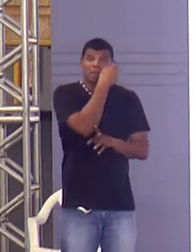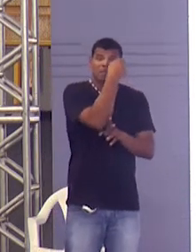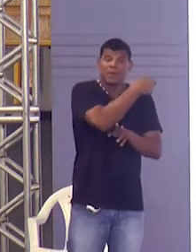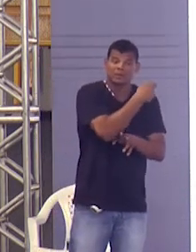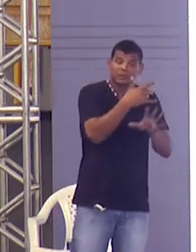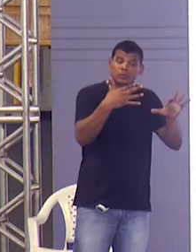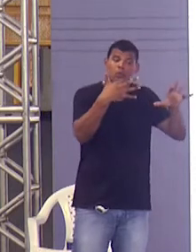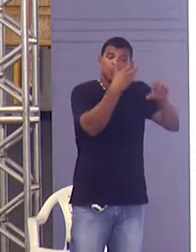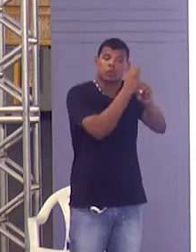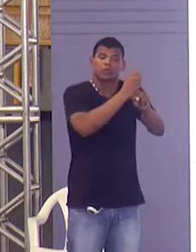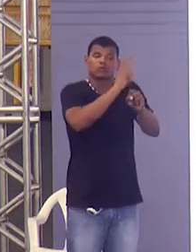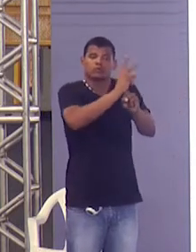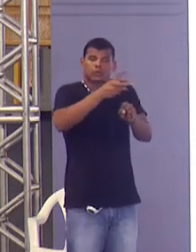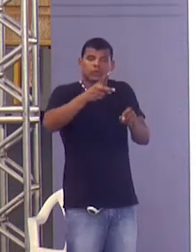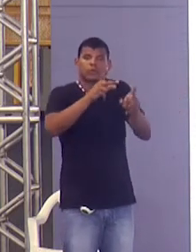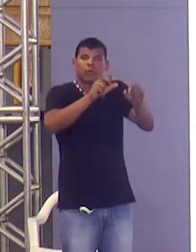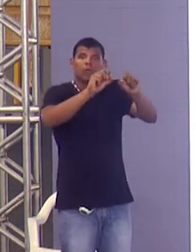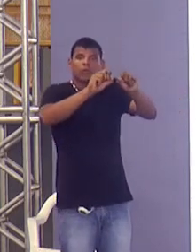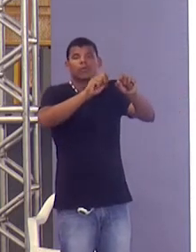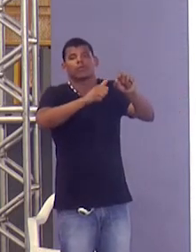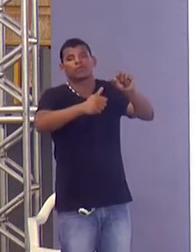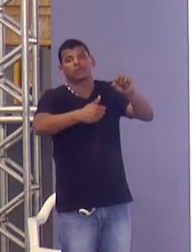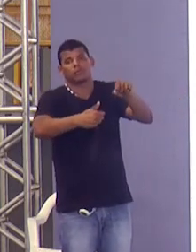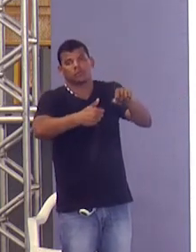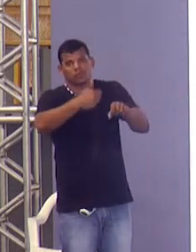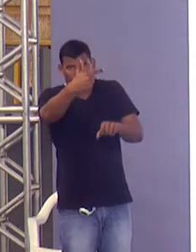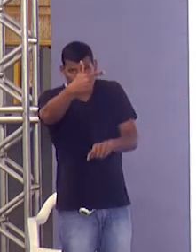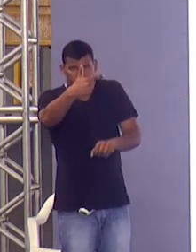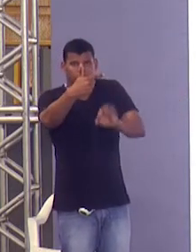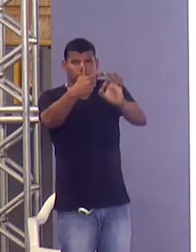12. E a próxima bolinha vai ser quem?